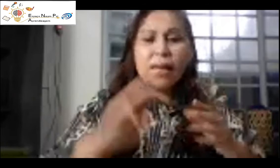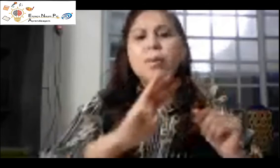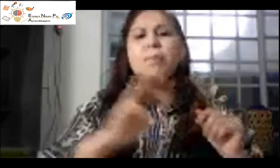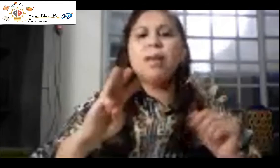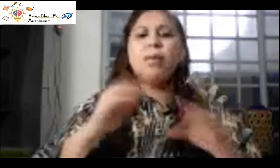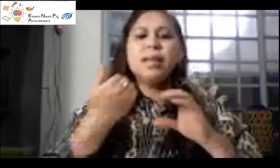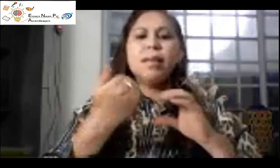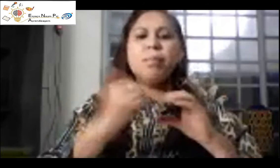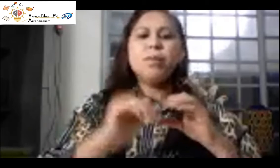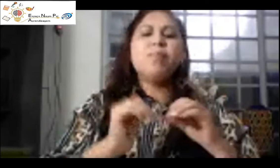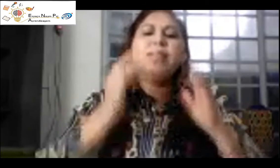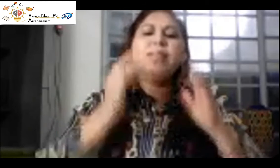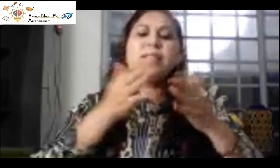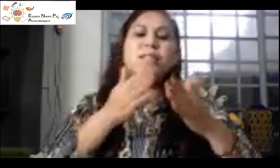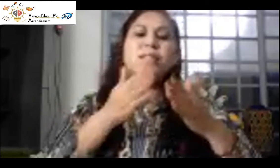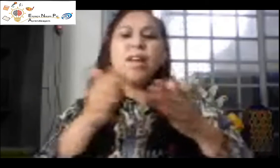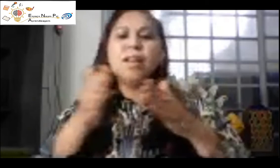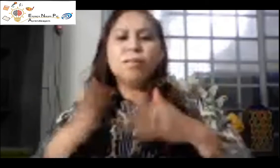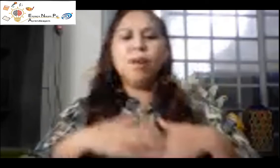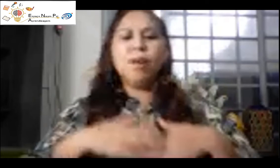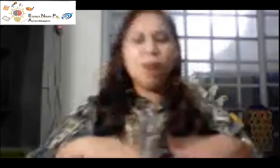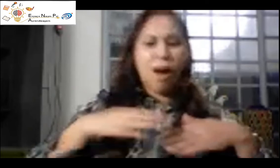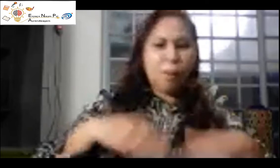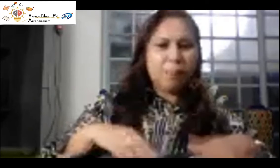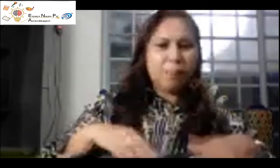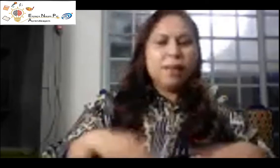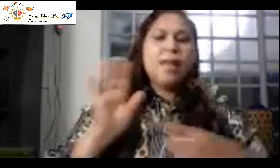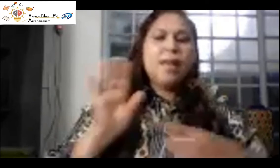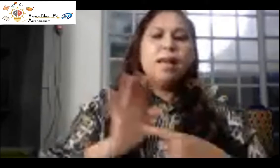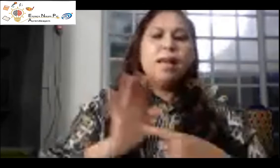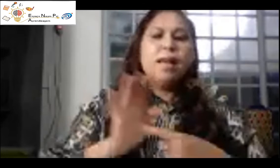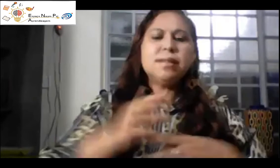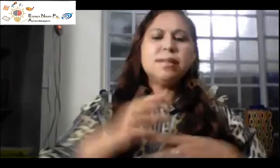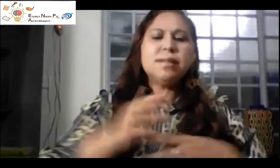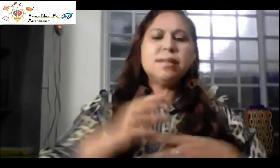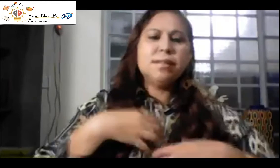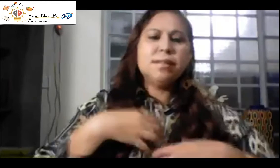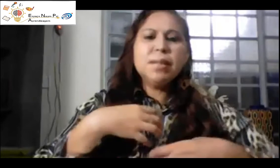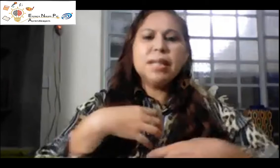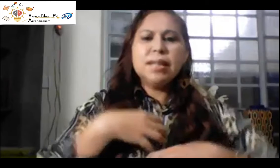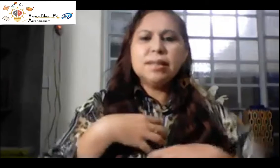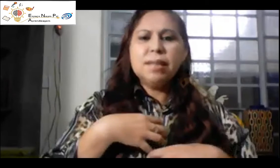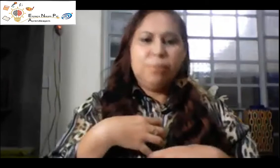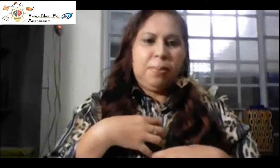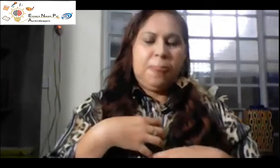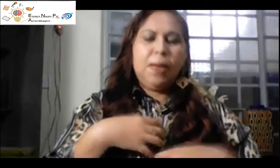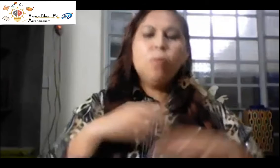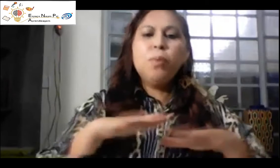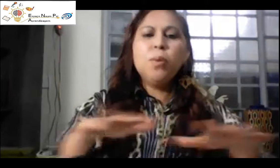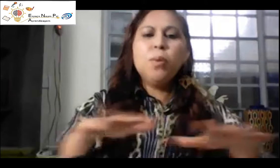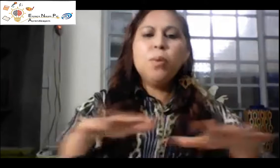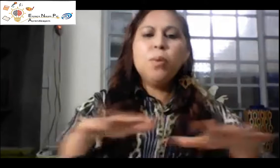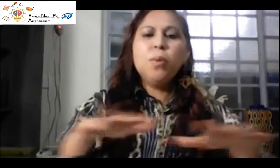ainda pode mandar o link depois para vocês assistirem com calma, né? Esse filme, ele sensibiliza